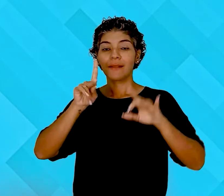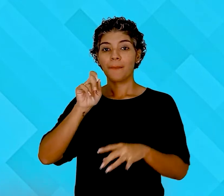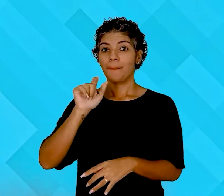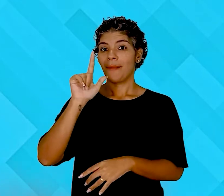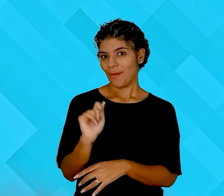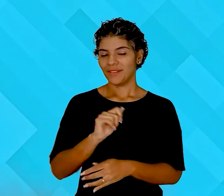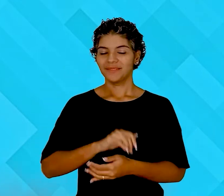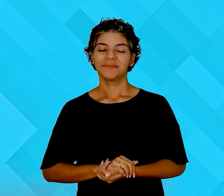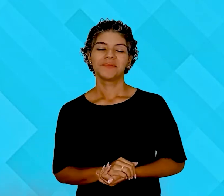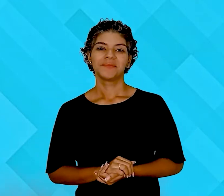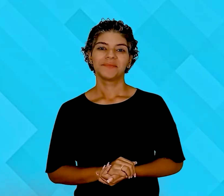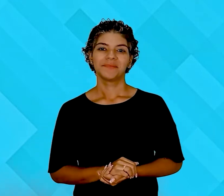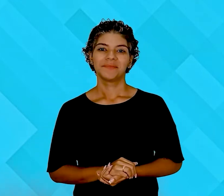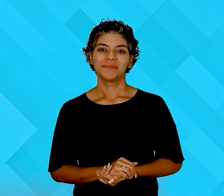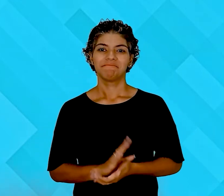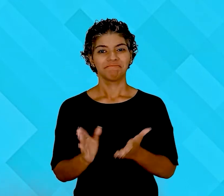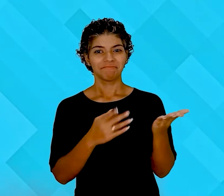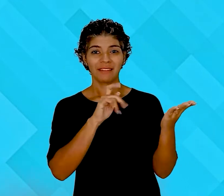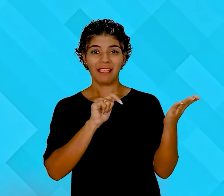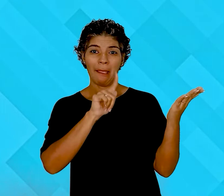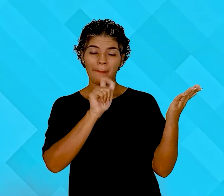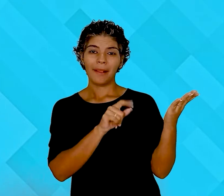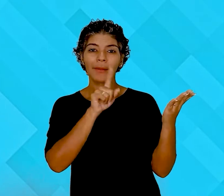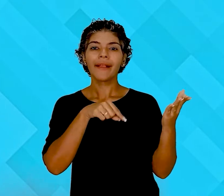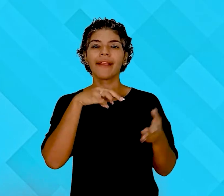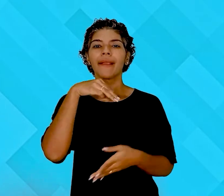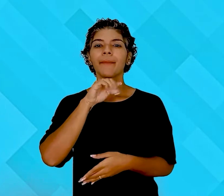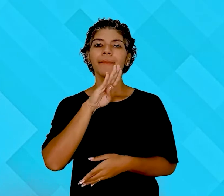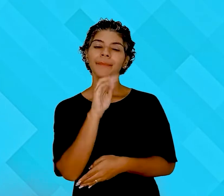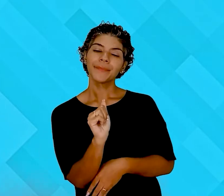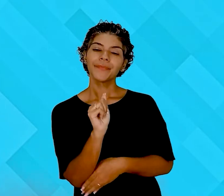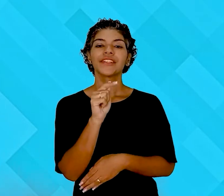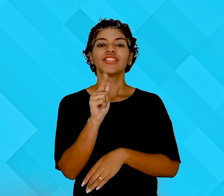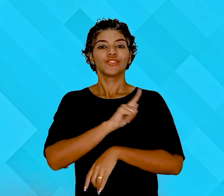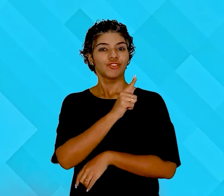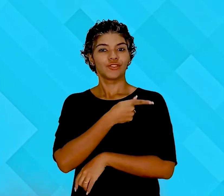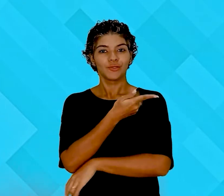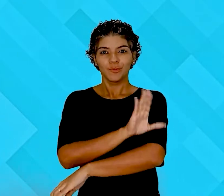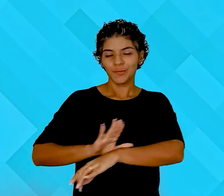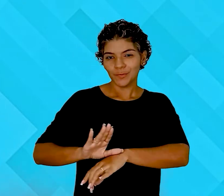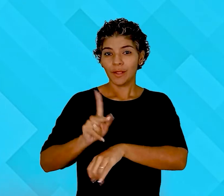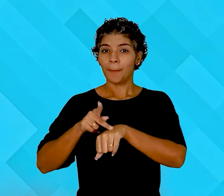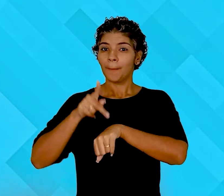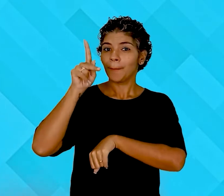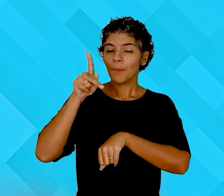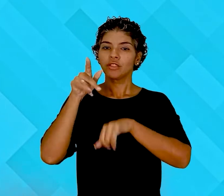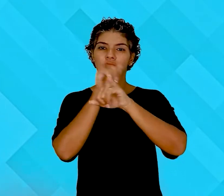Martini. A Paula é MBA em Gestão Cultural, pós-graduada em Gestão Estratégica de Marketing Digital, graduada em